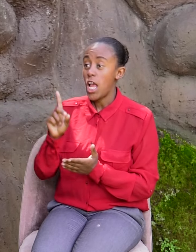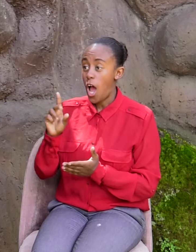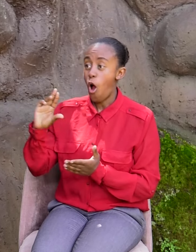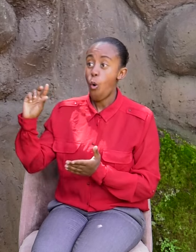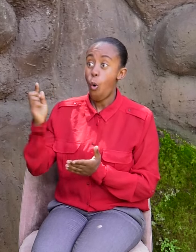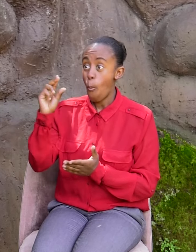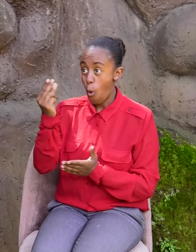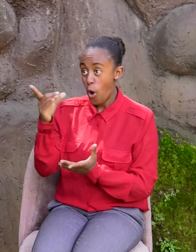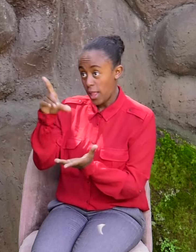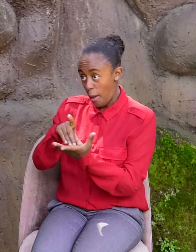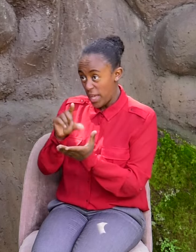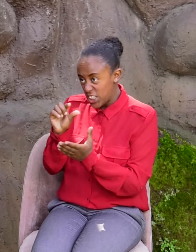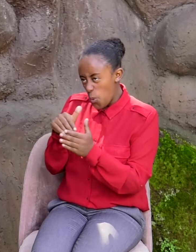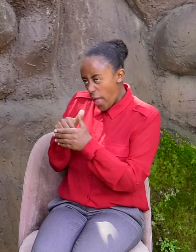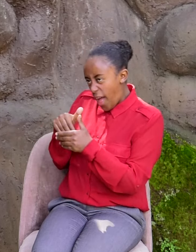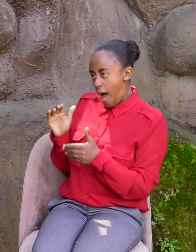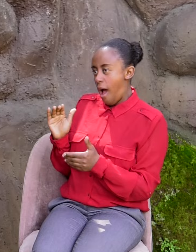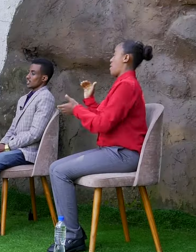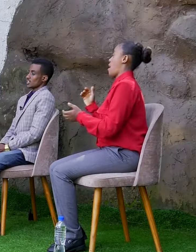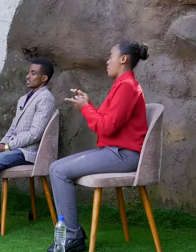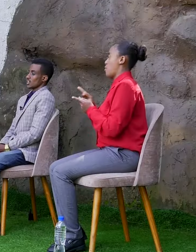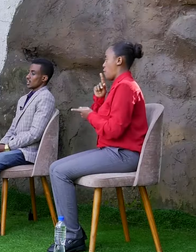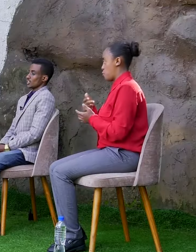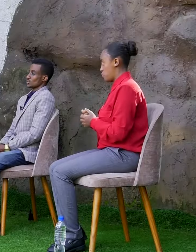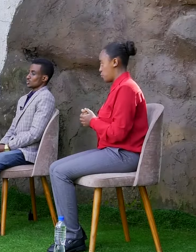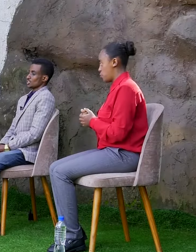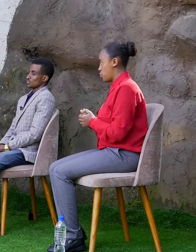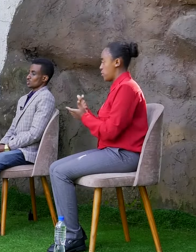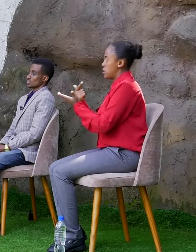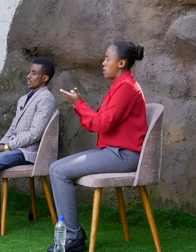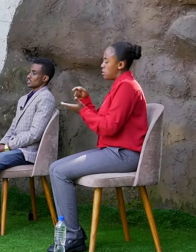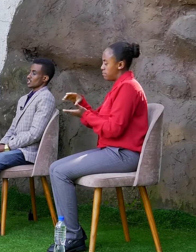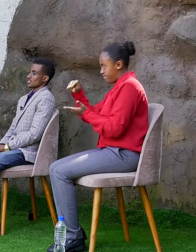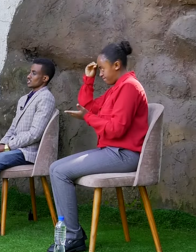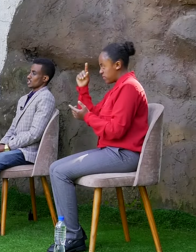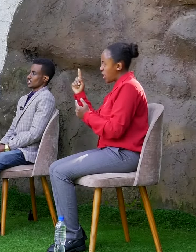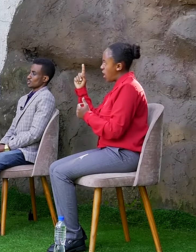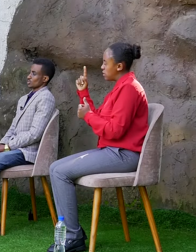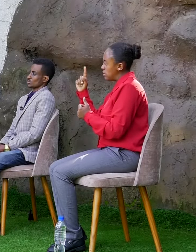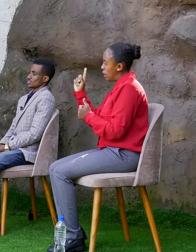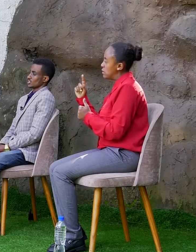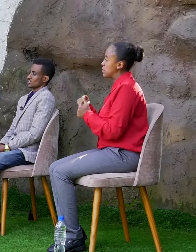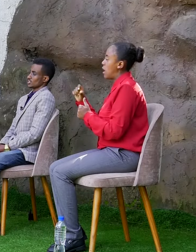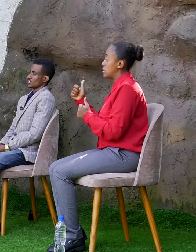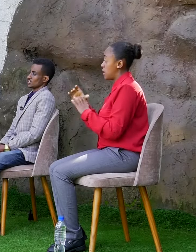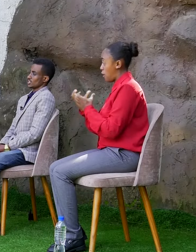ከተማ ትንሽ ወጣ ብላ የምትገኝ ቦታ ነች። እዛ ነው የተማርኩት። ከአንድ እስከ አስር እዛ ነው